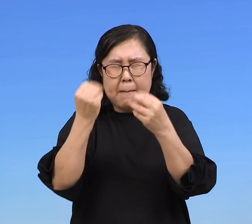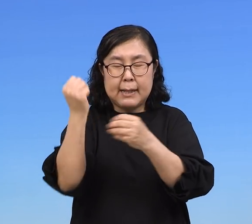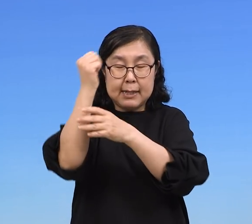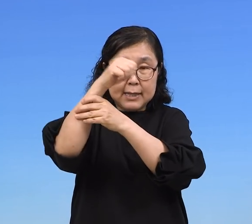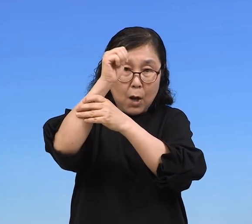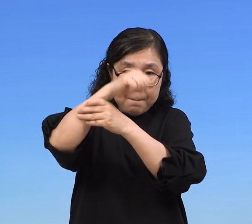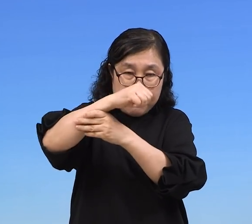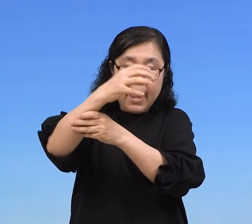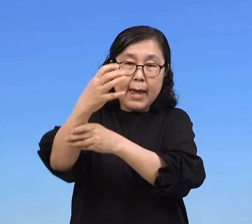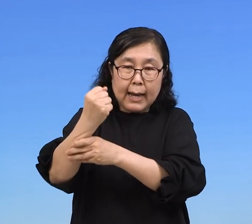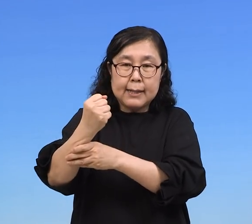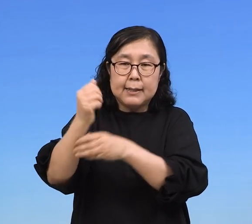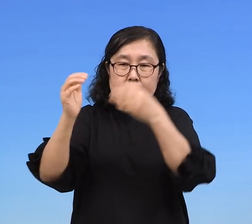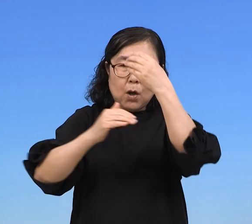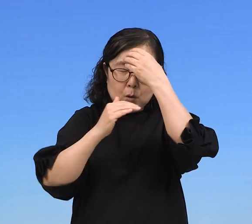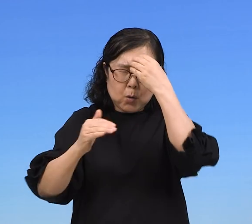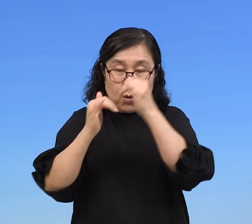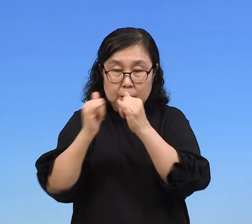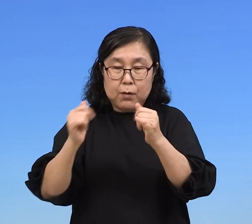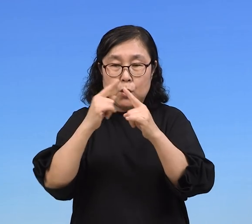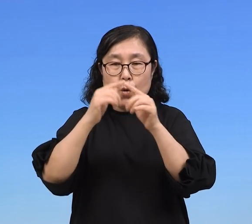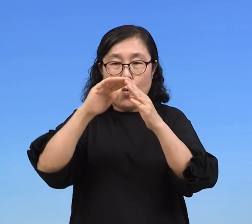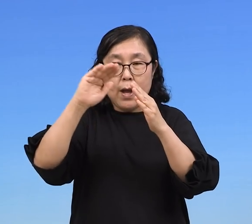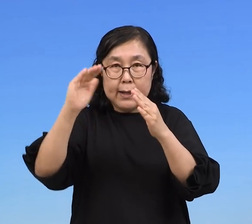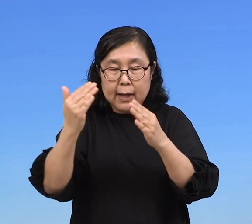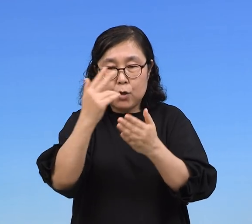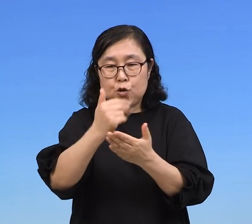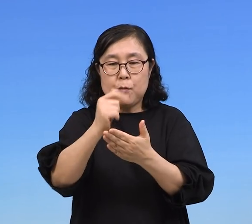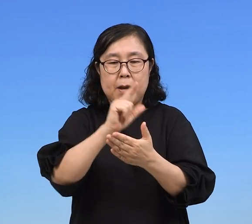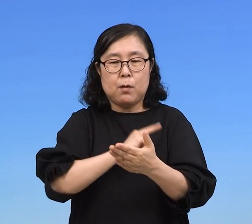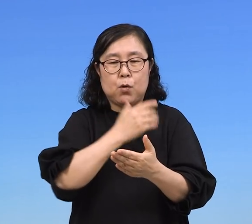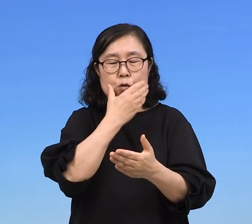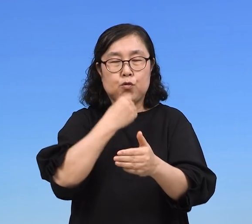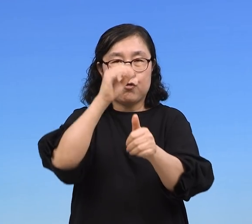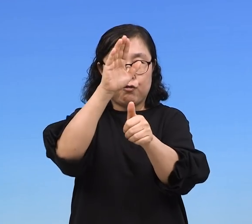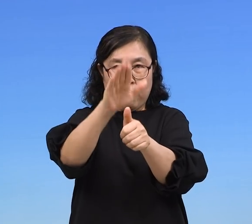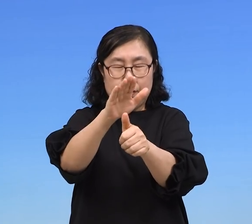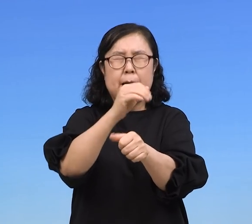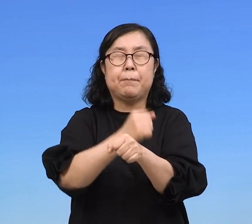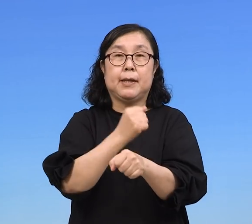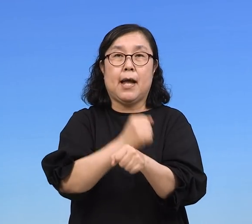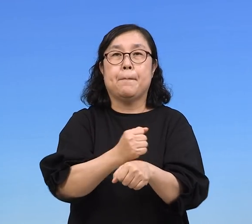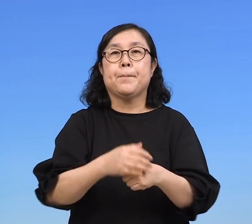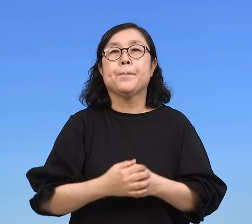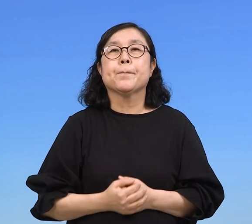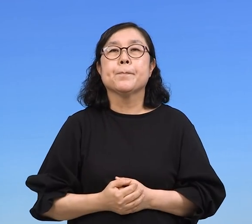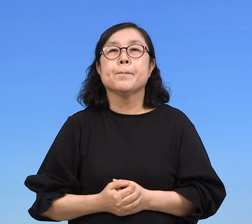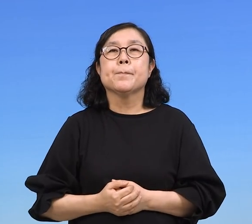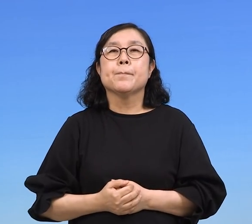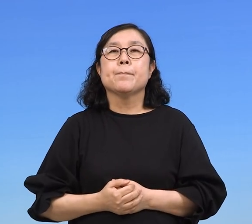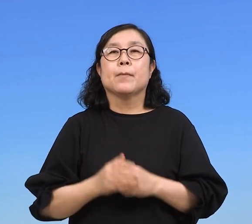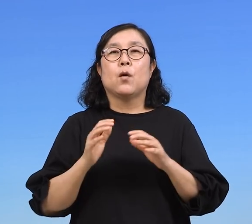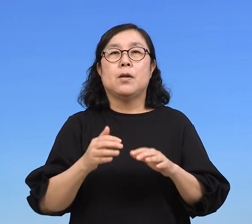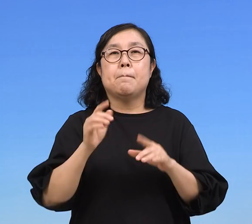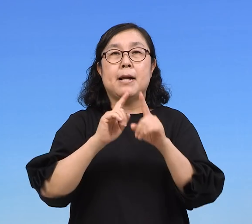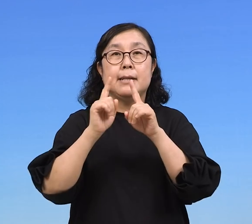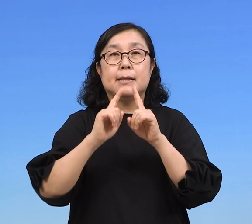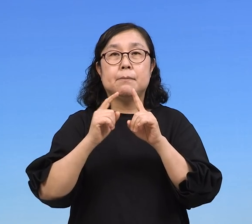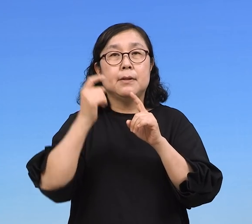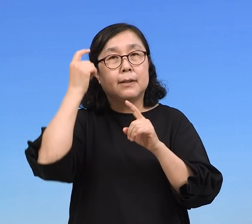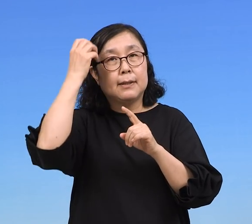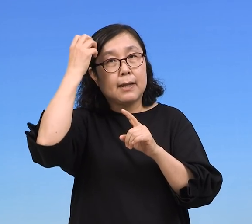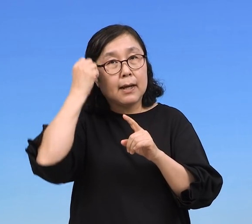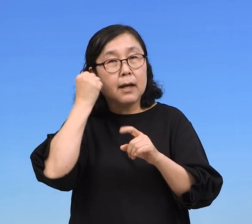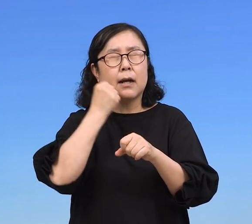결실을 거두는 그런 성도님들, 그런 교회가 되기를 주님 이름으로 축원합니다. 오늘